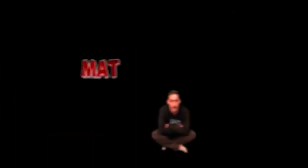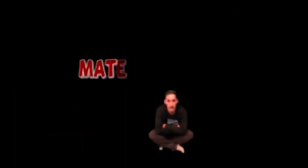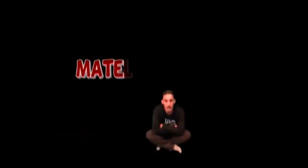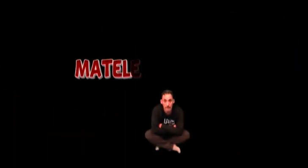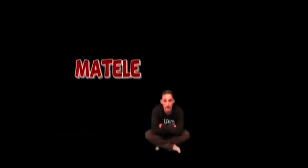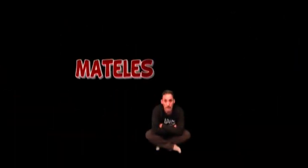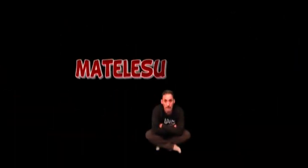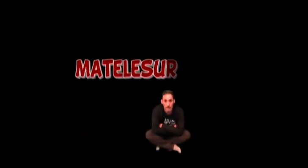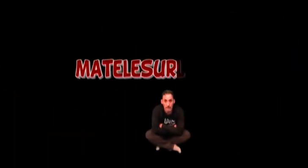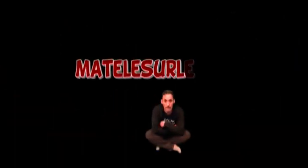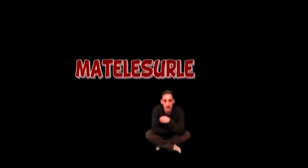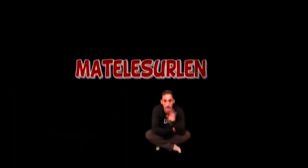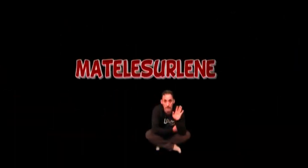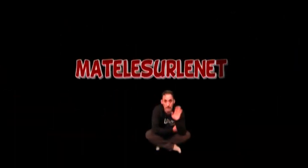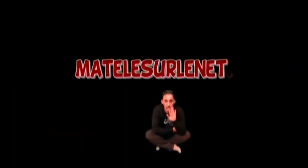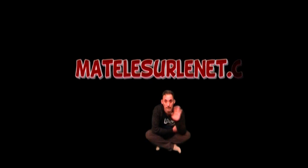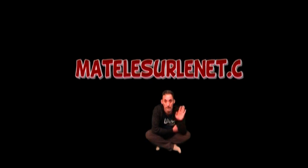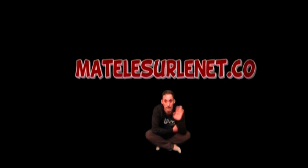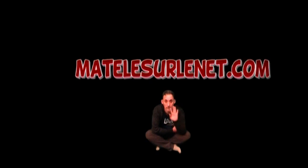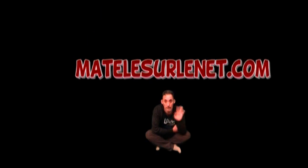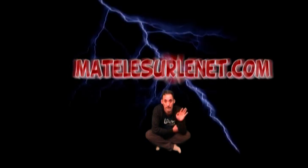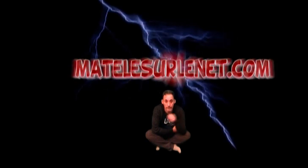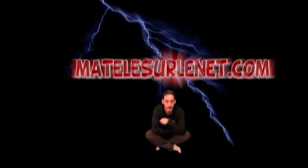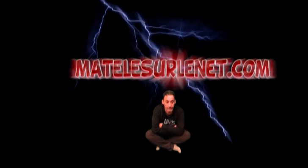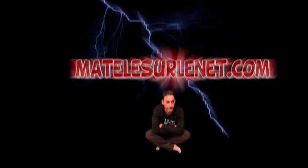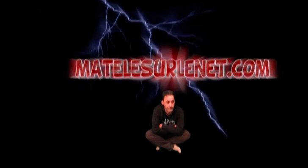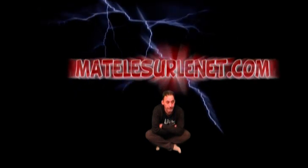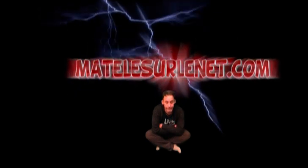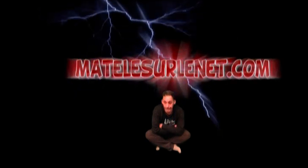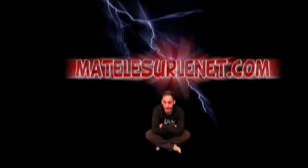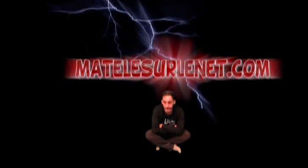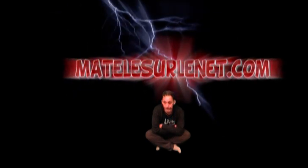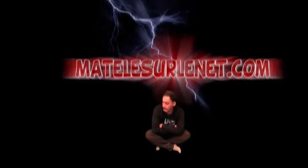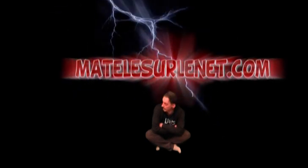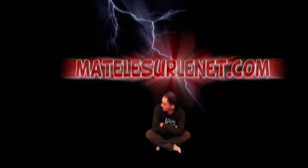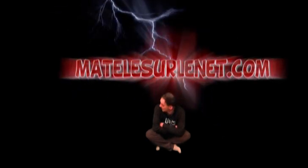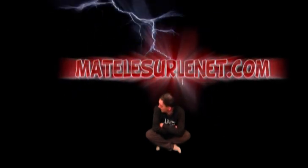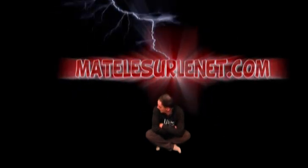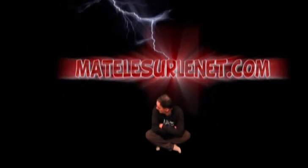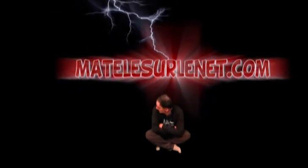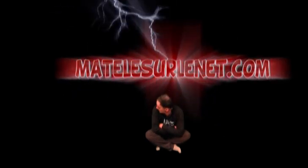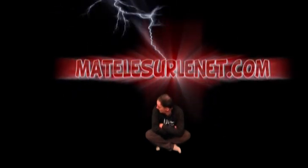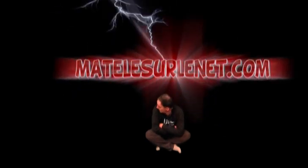Il a l'estomac avec un tatouage, sous ce tatouage un point d'interrogation.